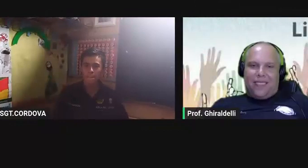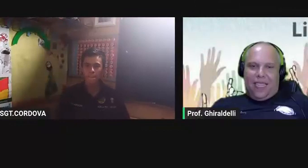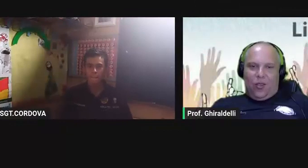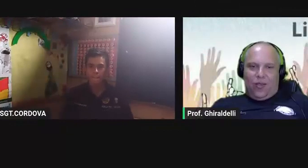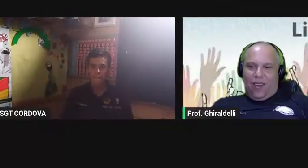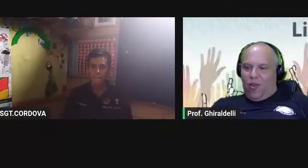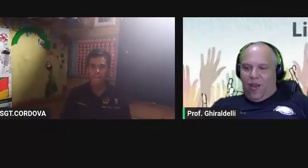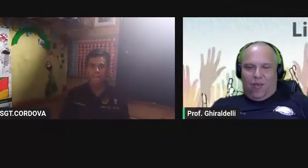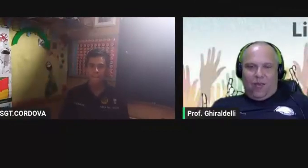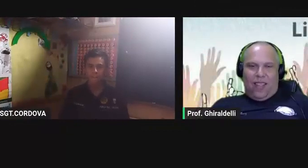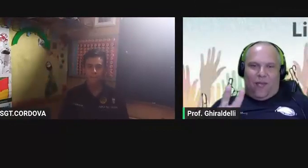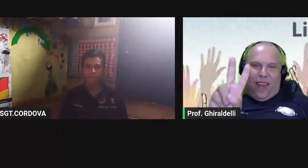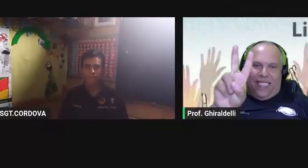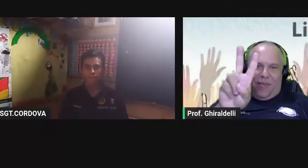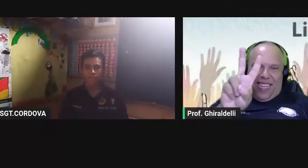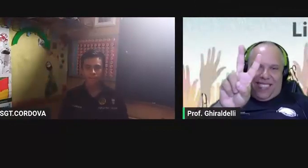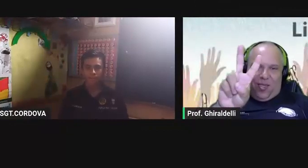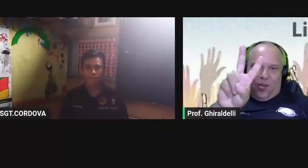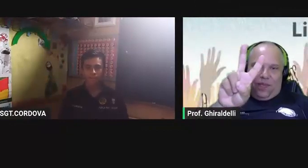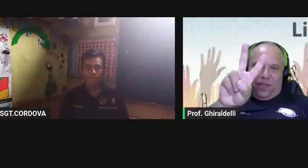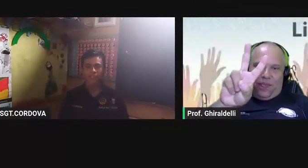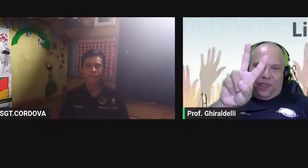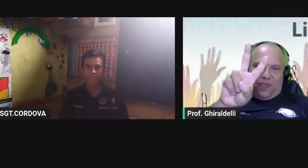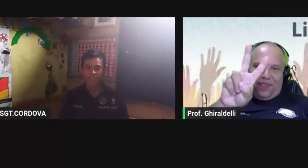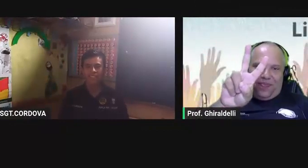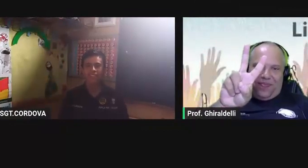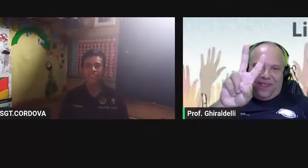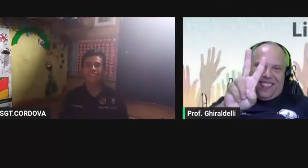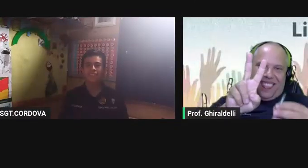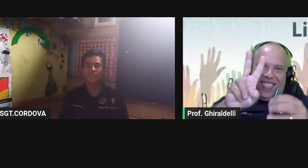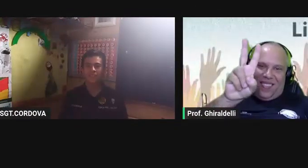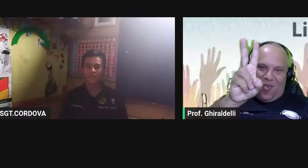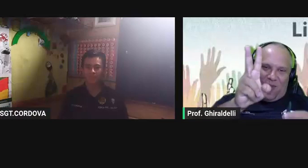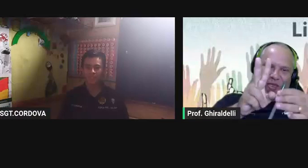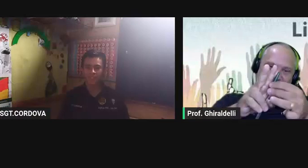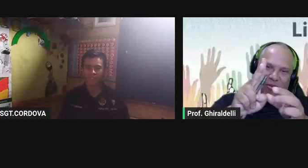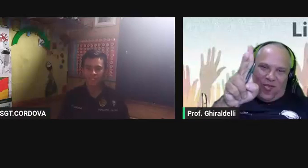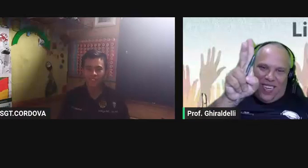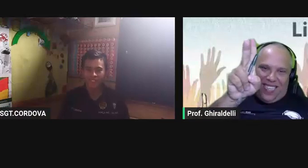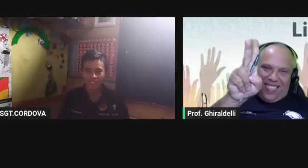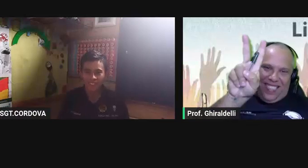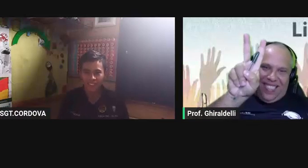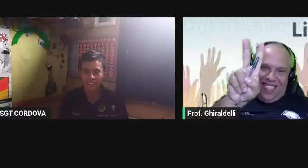Sendo, é o The Voice Brasil. The Voice Brasil, exatamente. Que ele fica com o microfone aqui assim,